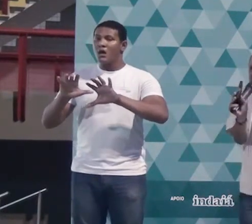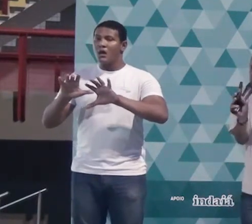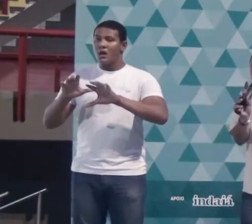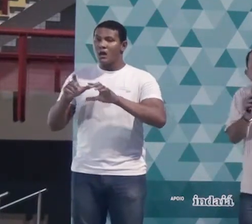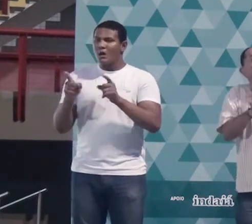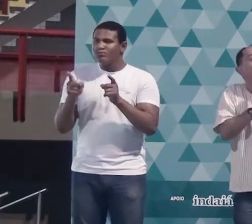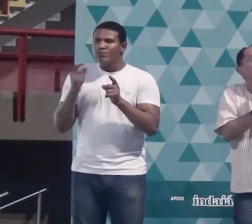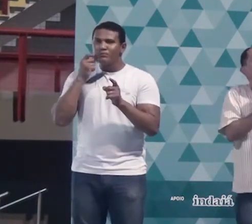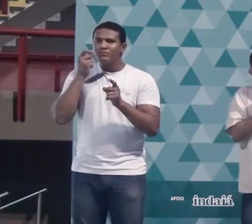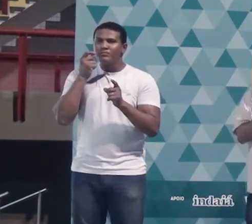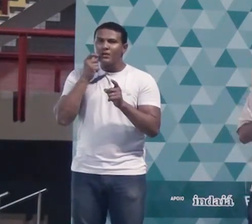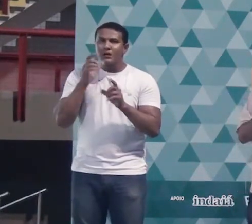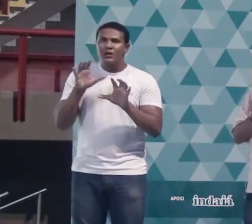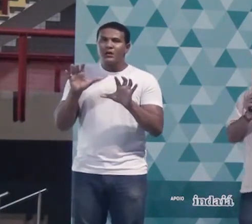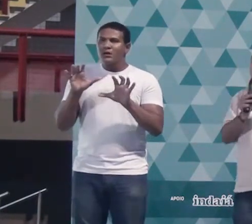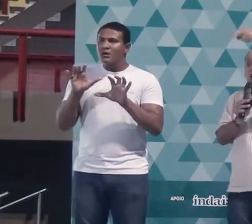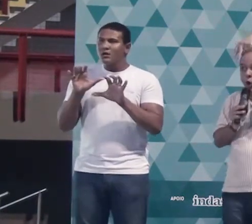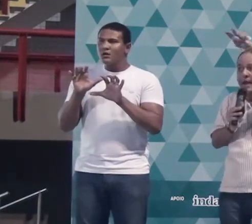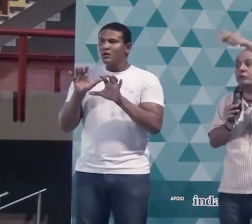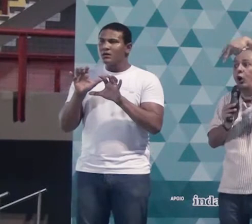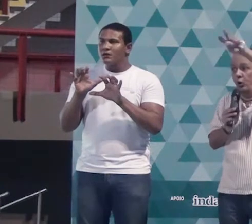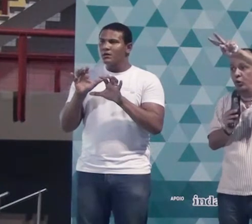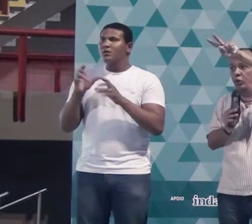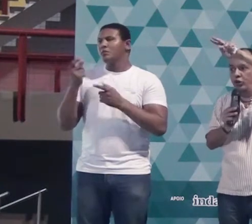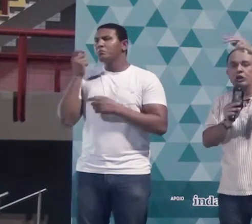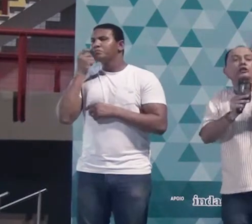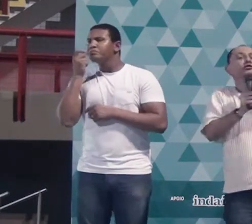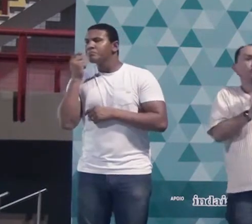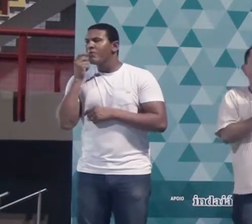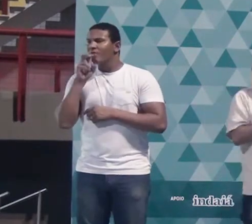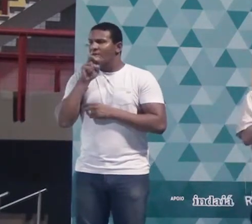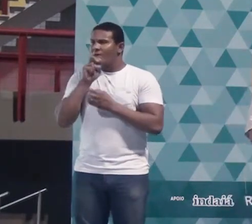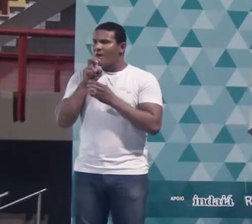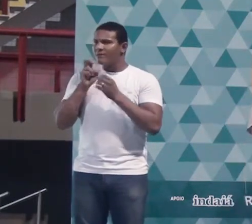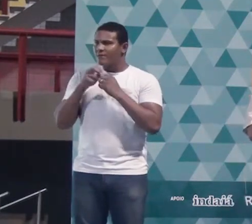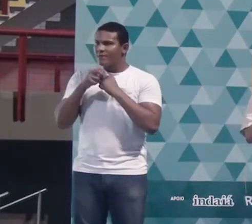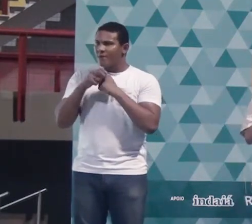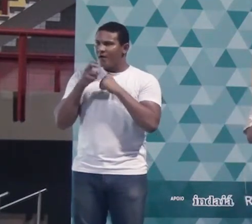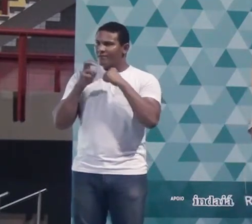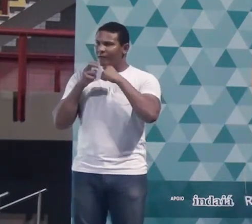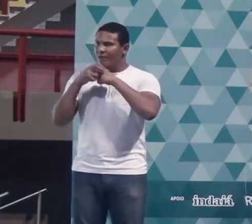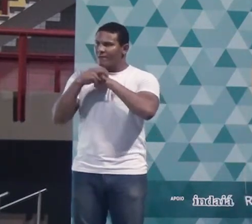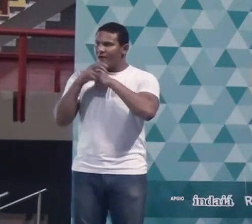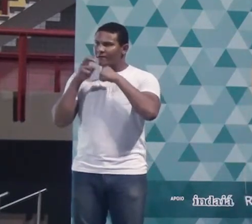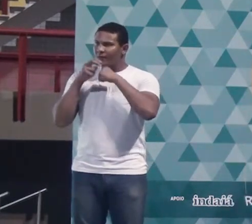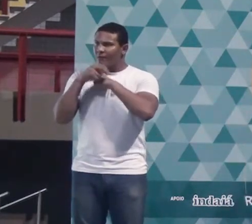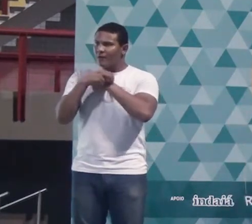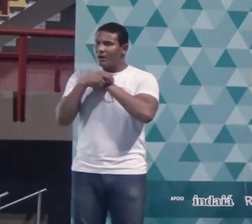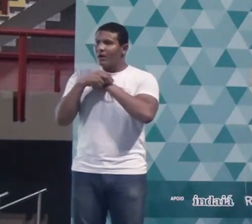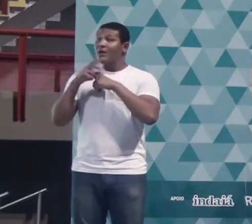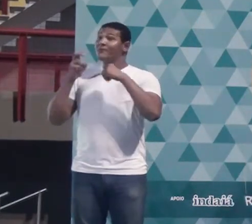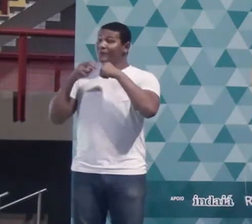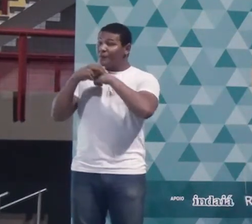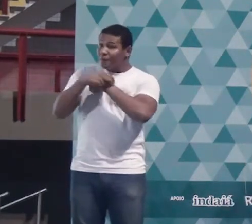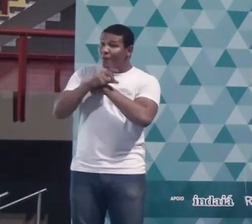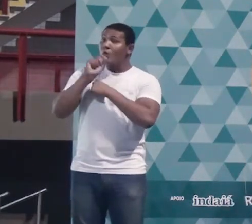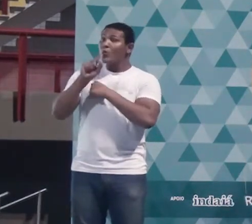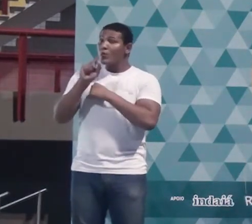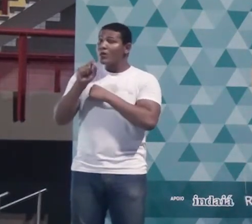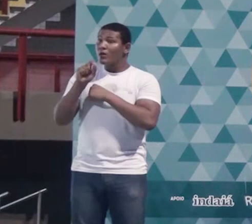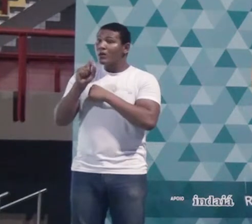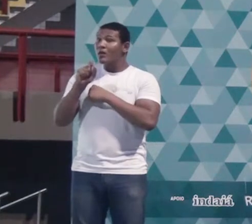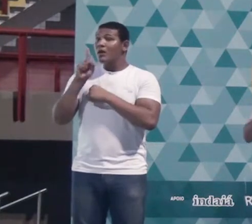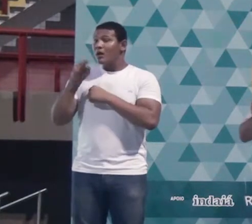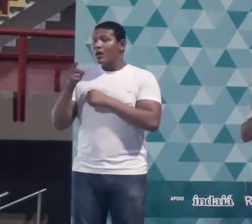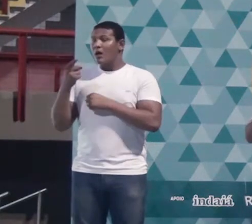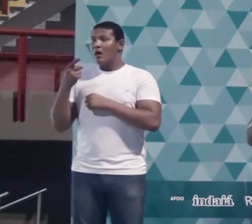Hamster, aquele ratinho. É um tipo de roedor. Todo roedor é um tipo de